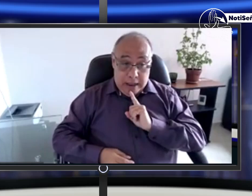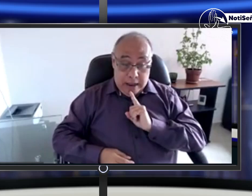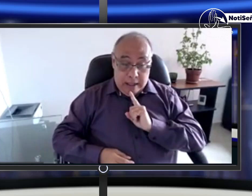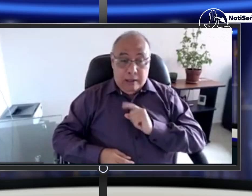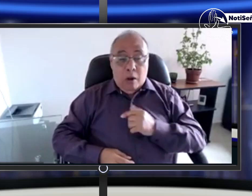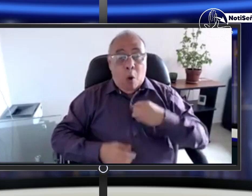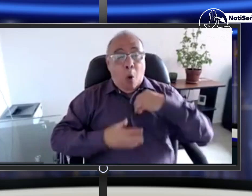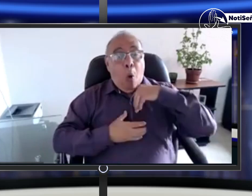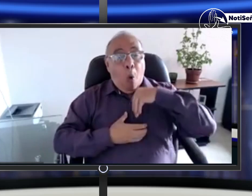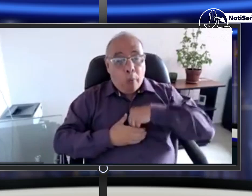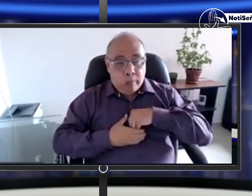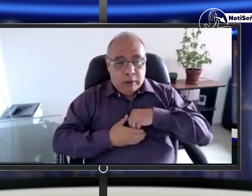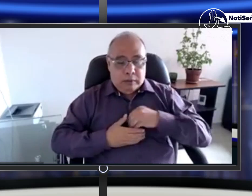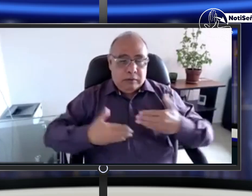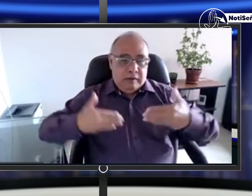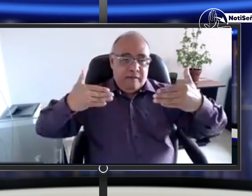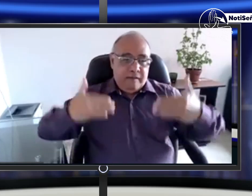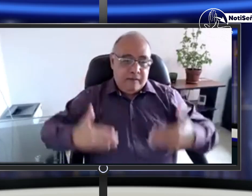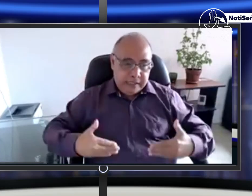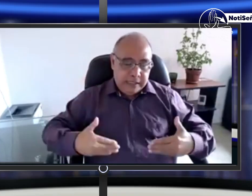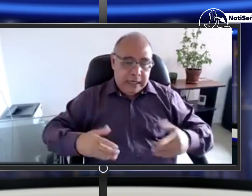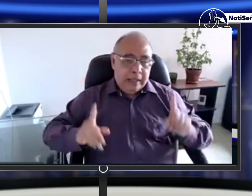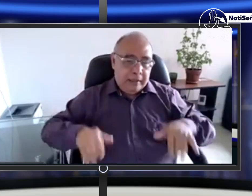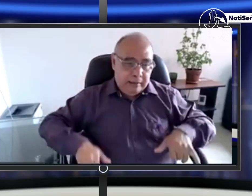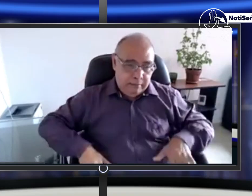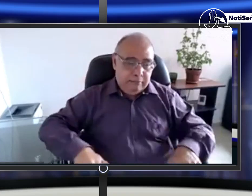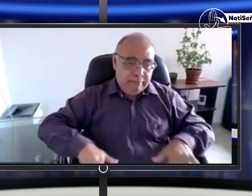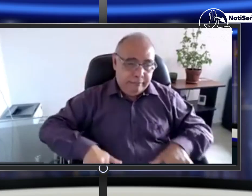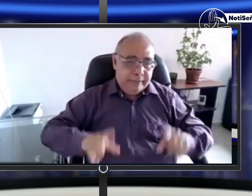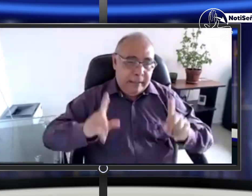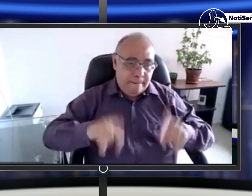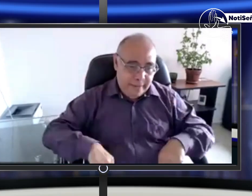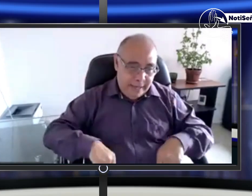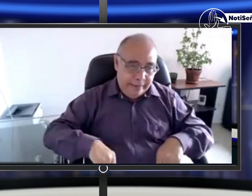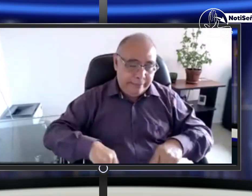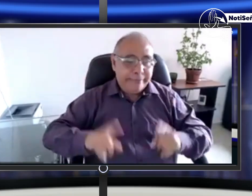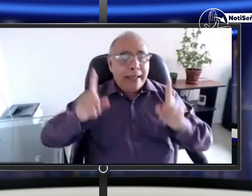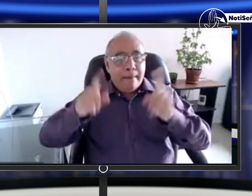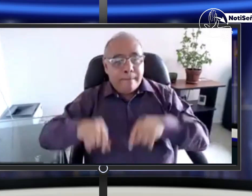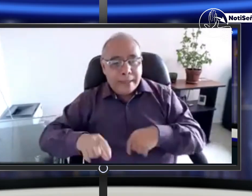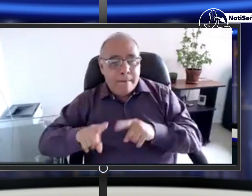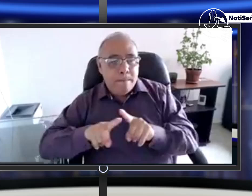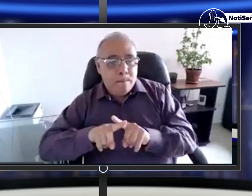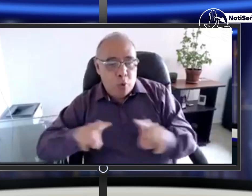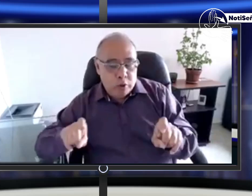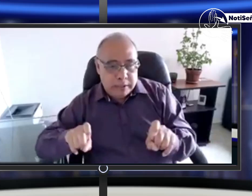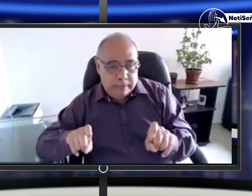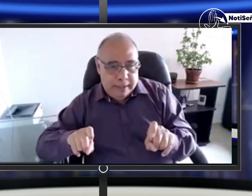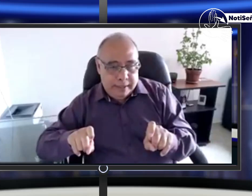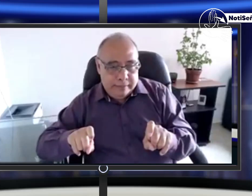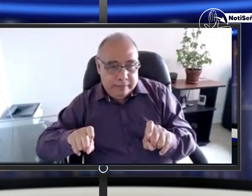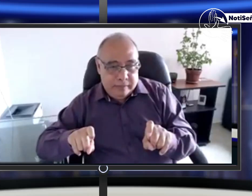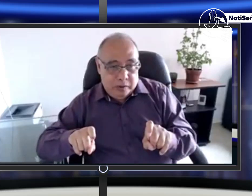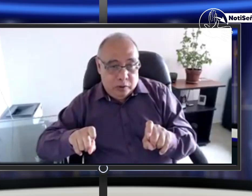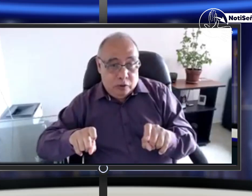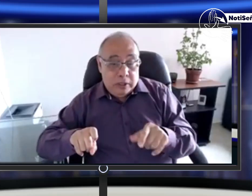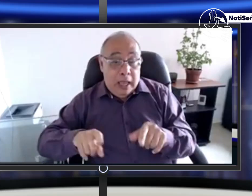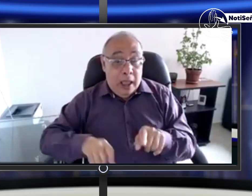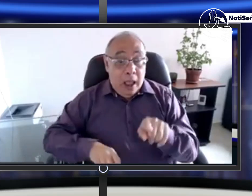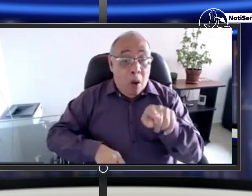¿puede una persona sorda que a su vez tiene discapacidad física